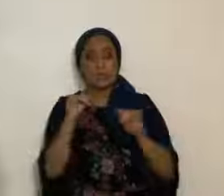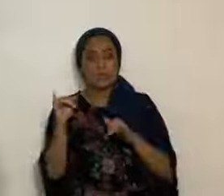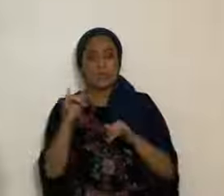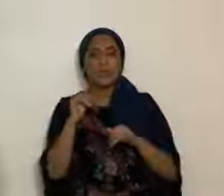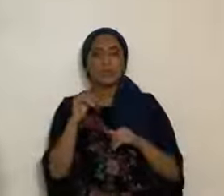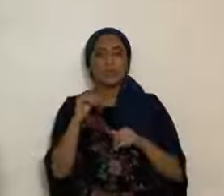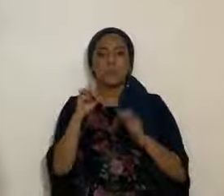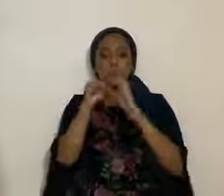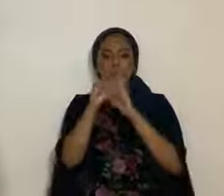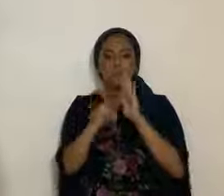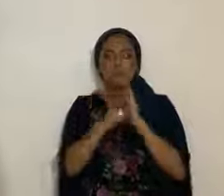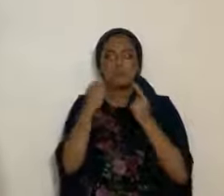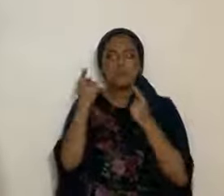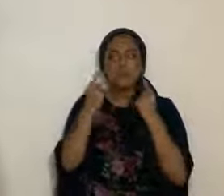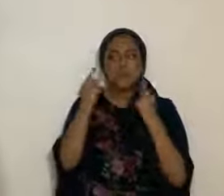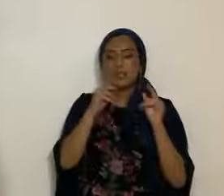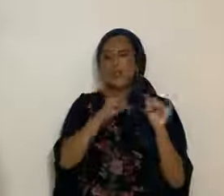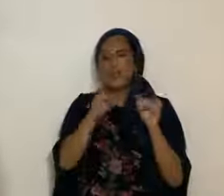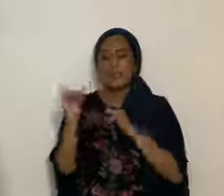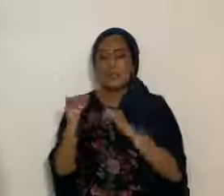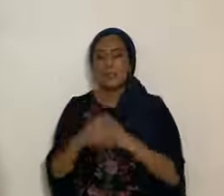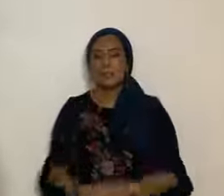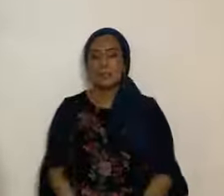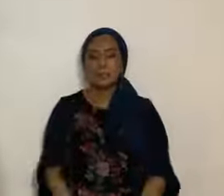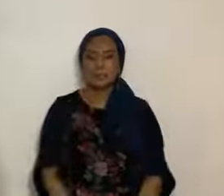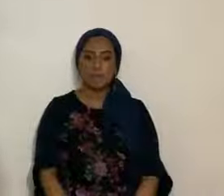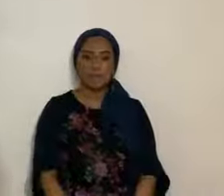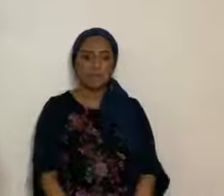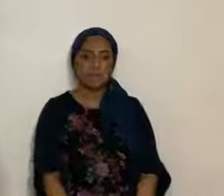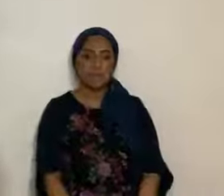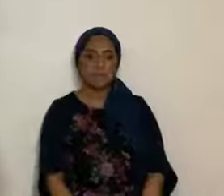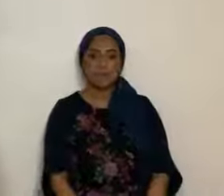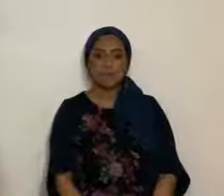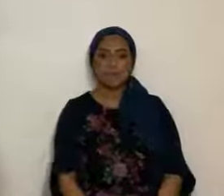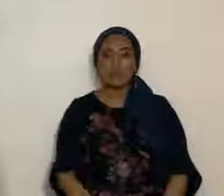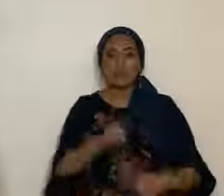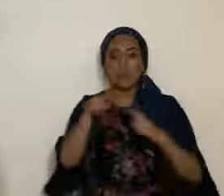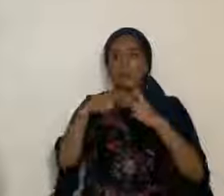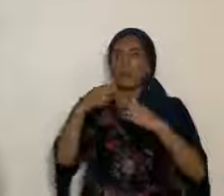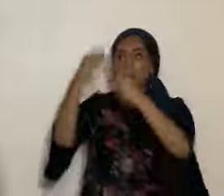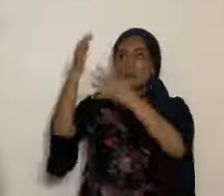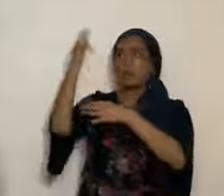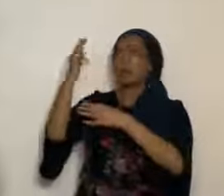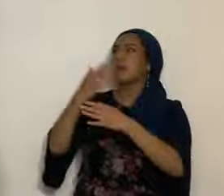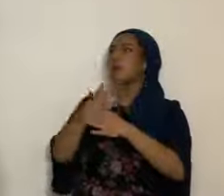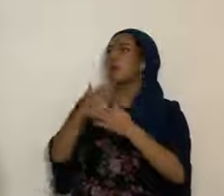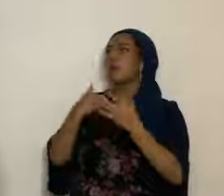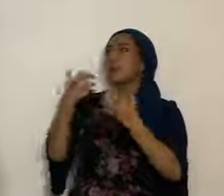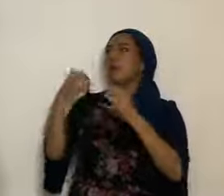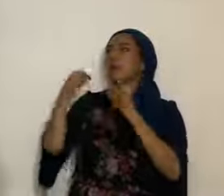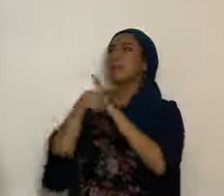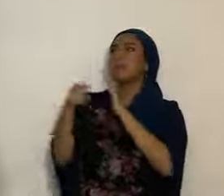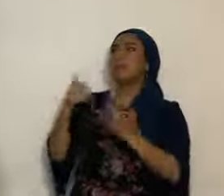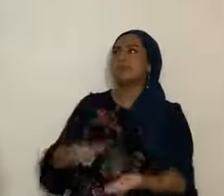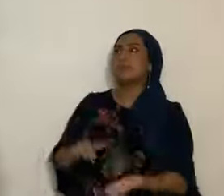Moisés en ese momento de desesperación, cuando le dijo al Eterno: mejor quítame la vida. Pero vamos